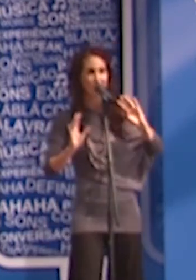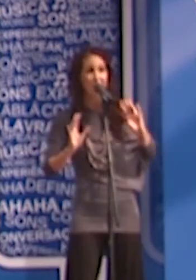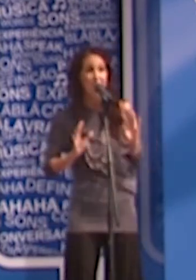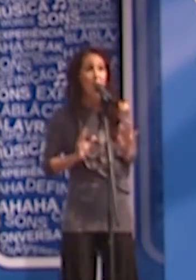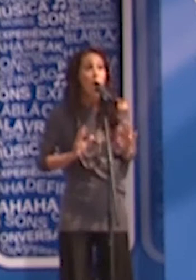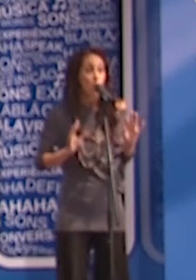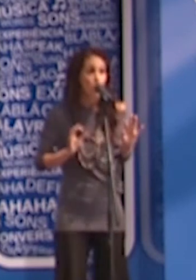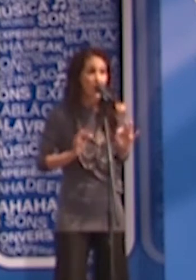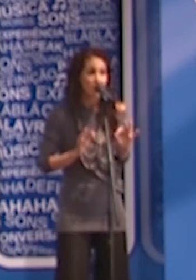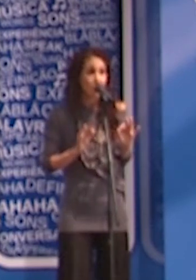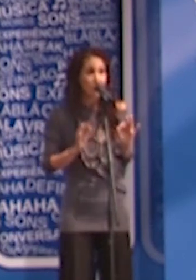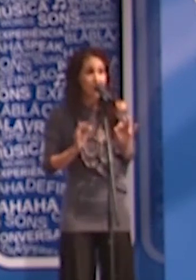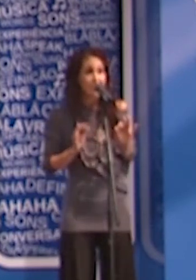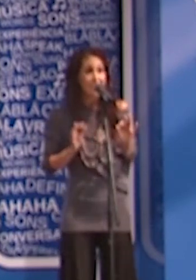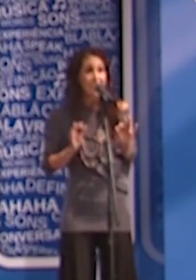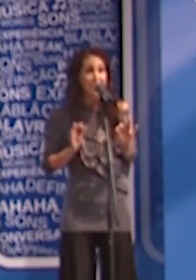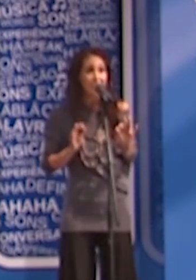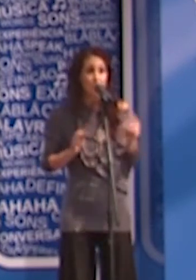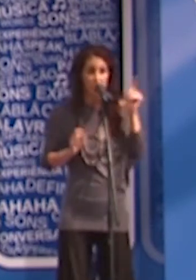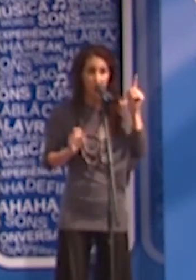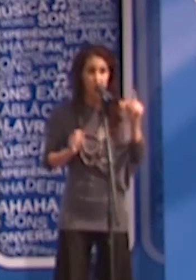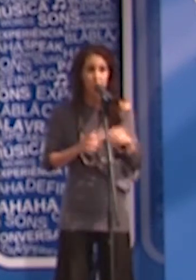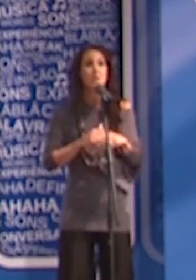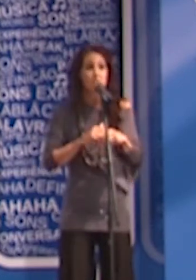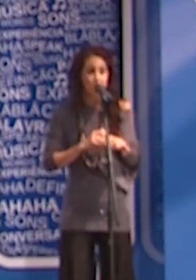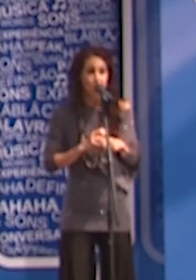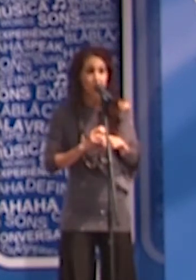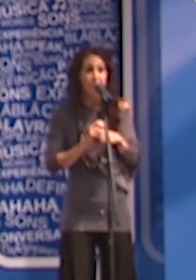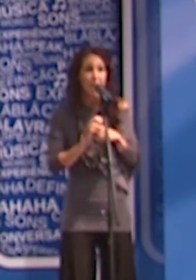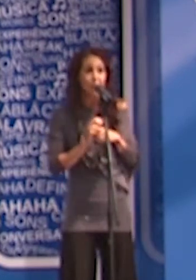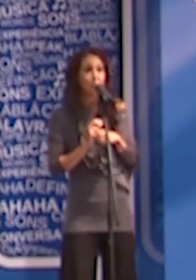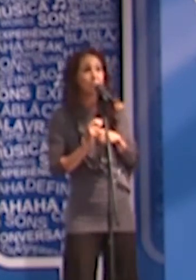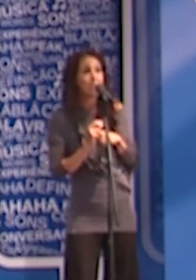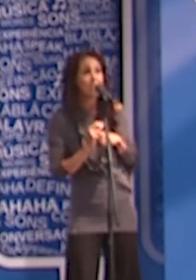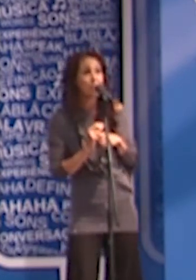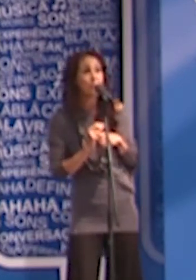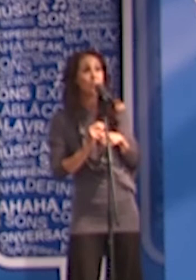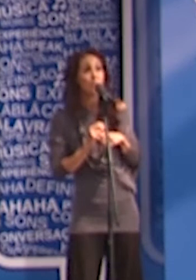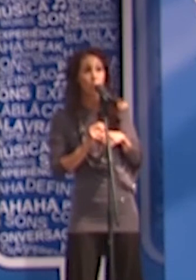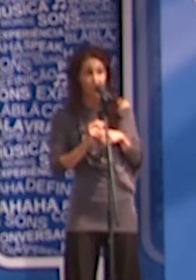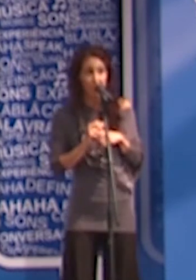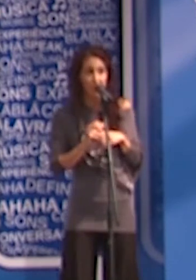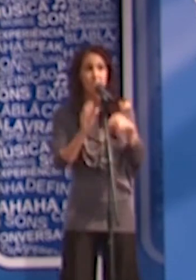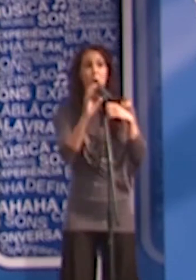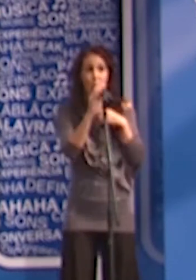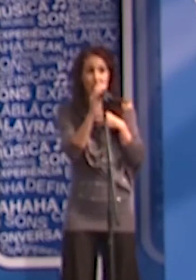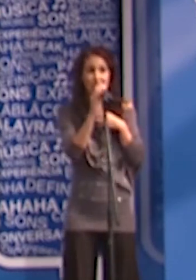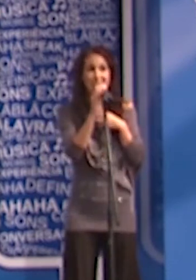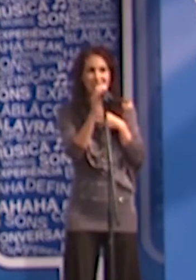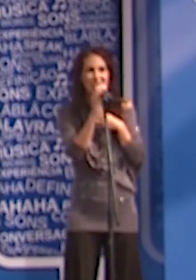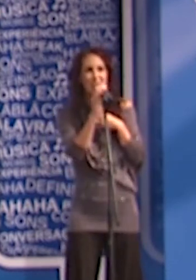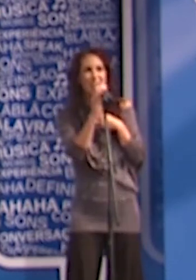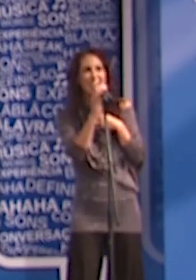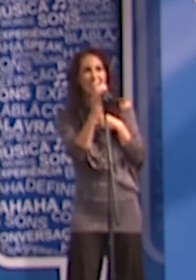assim. Quando quiseres sonhar comigo,